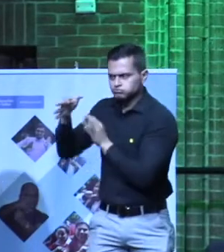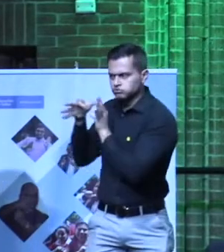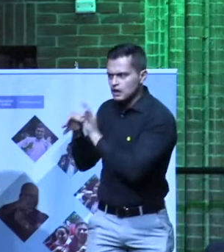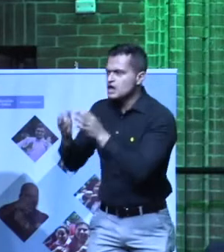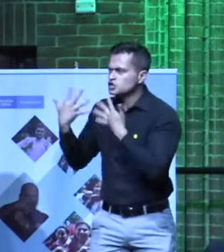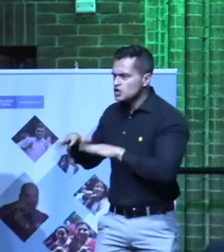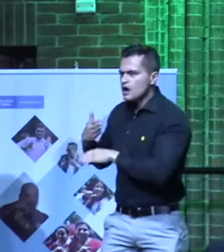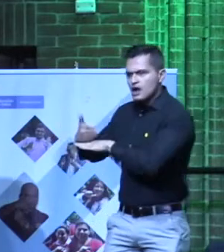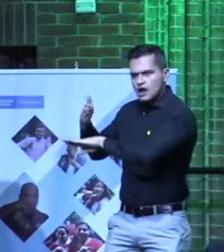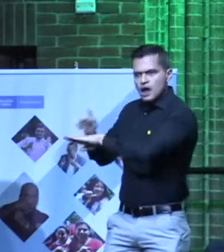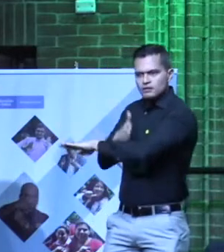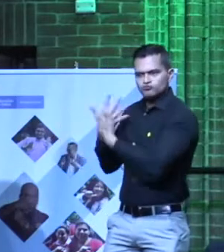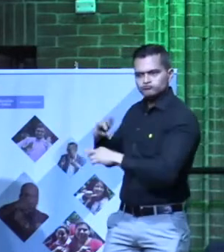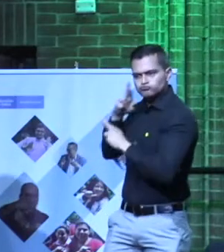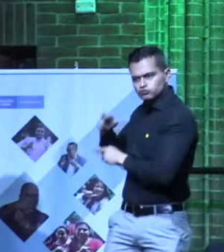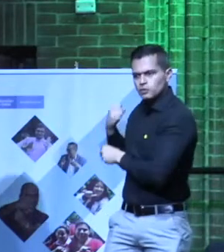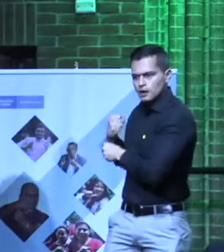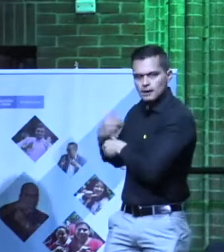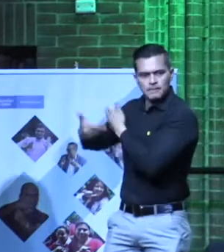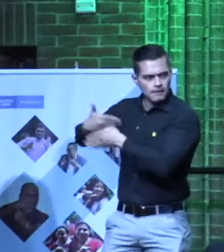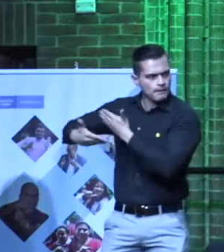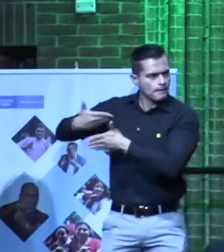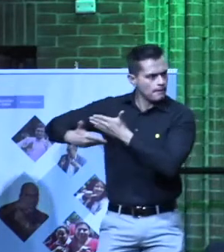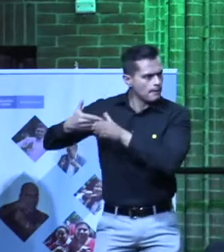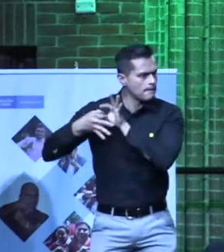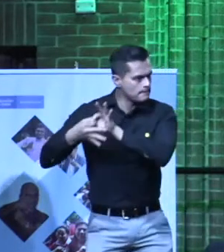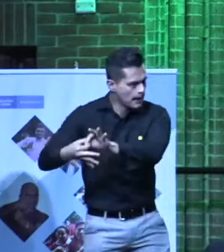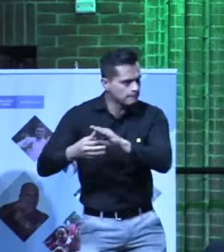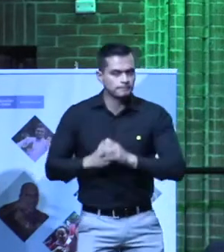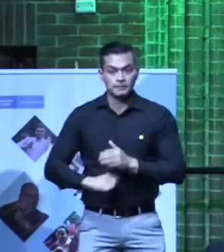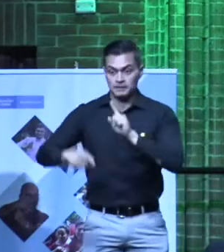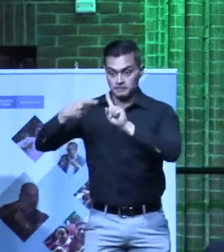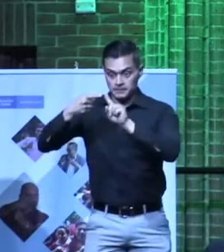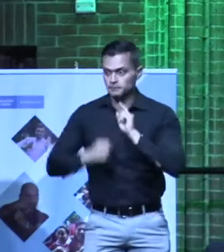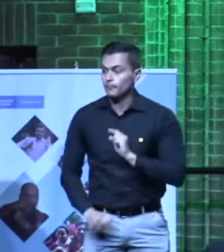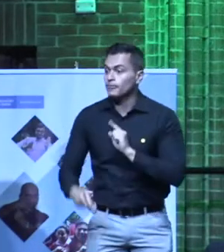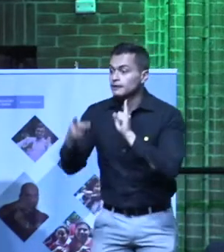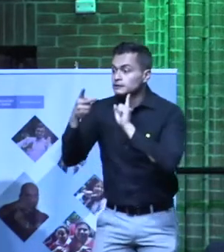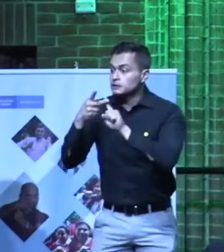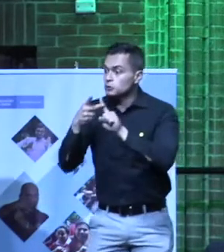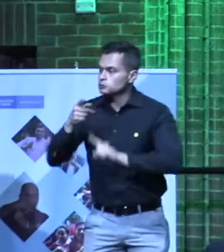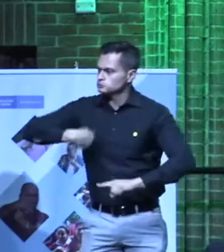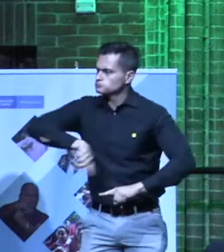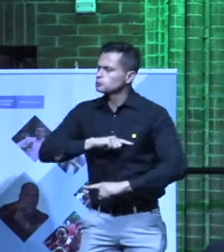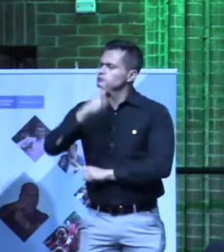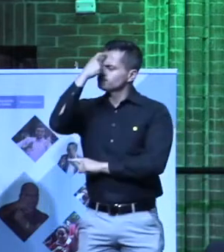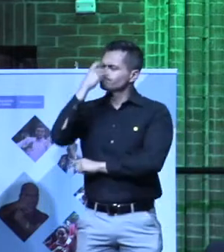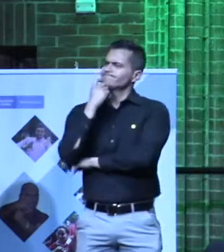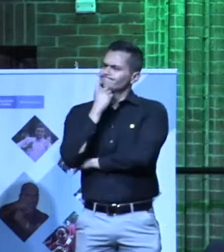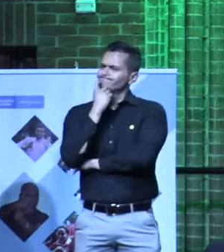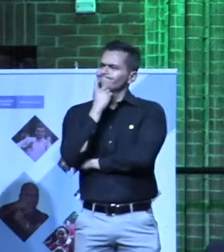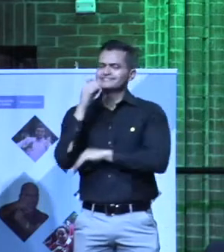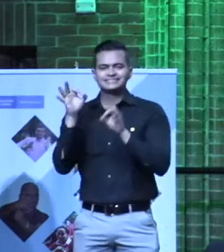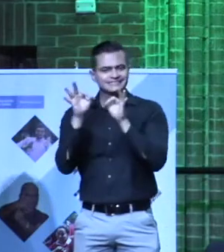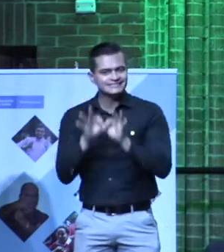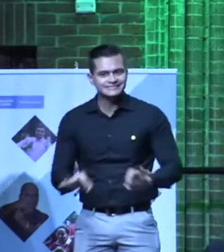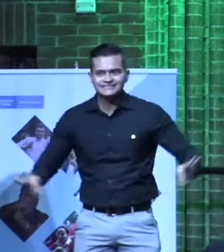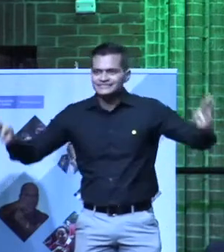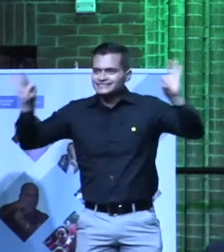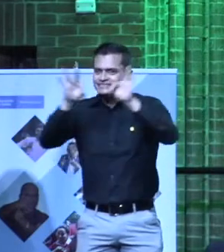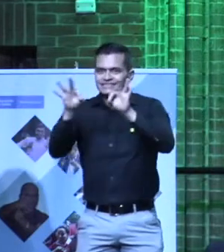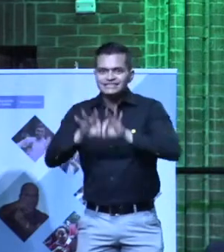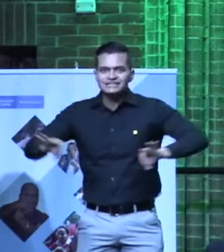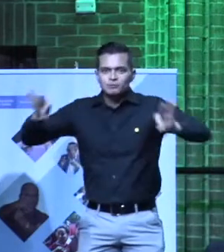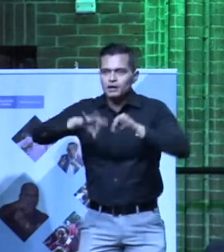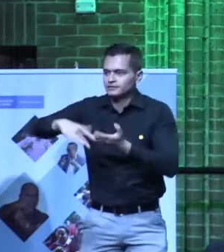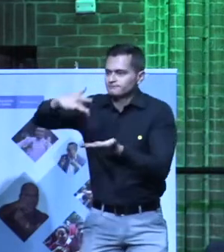lo construido. En segundo lugar, creímos que era muy importante el valor de la participación y de la diversidad de